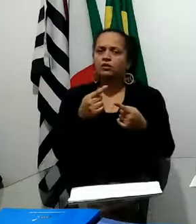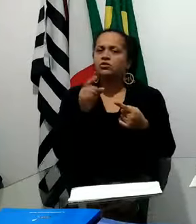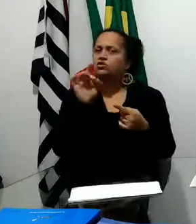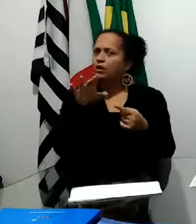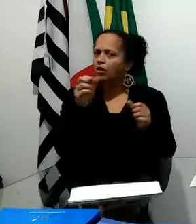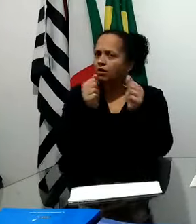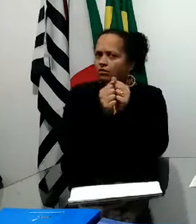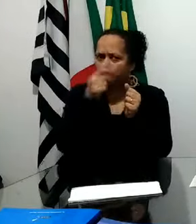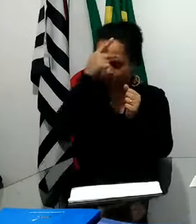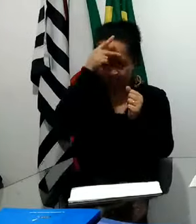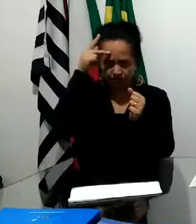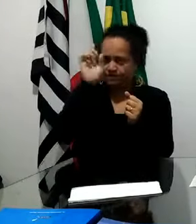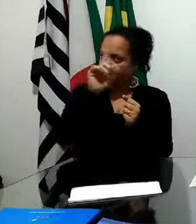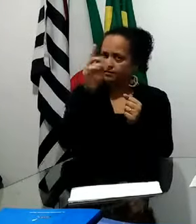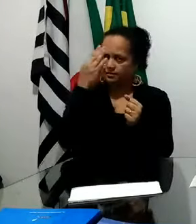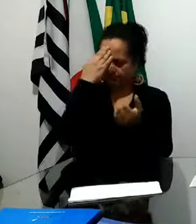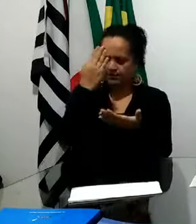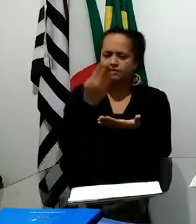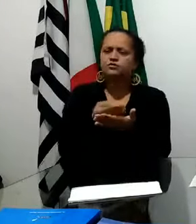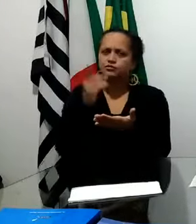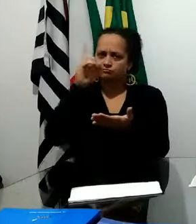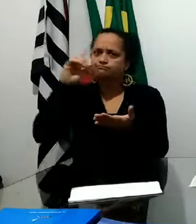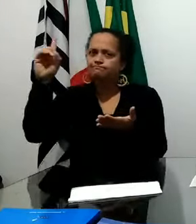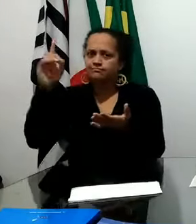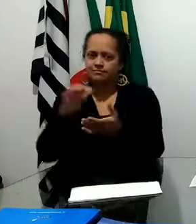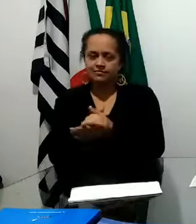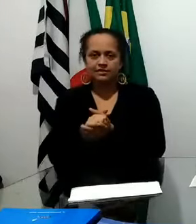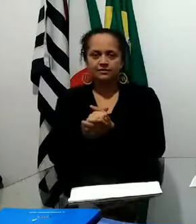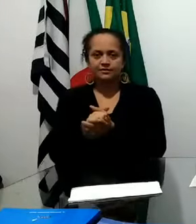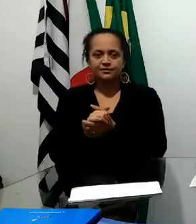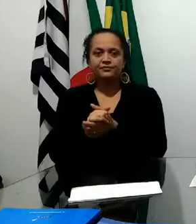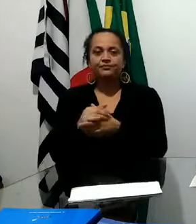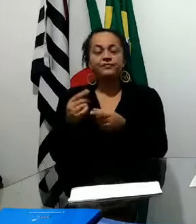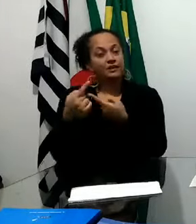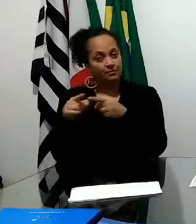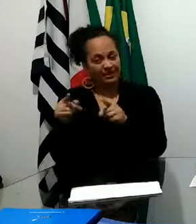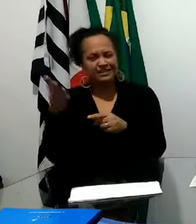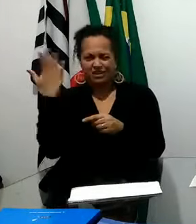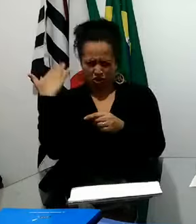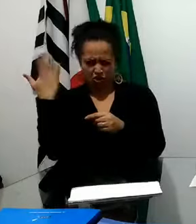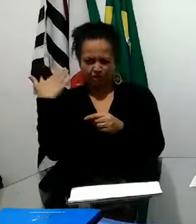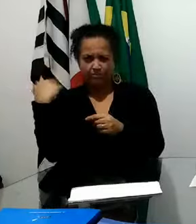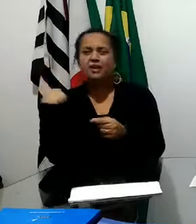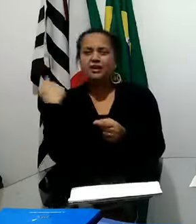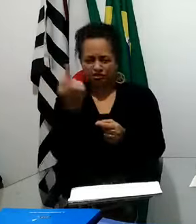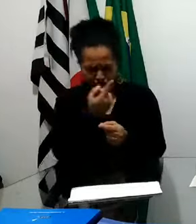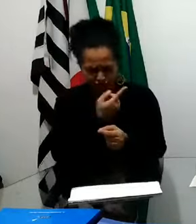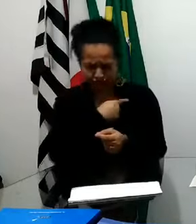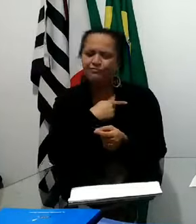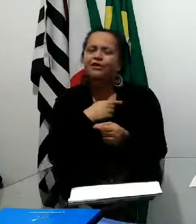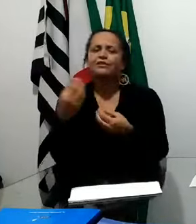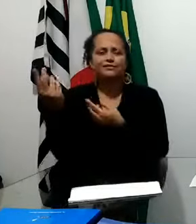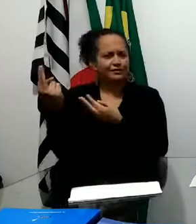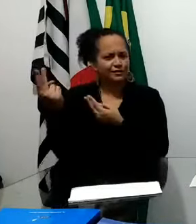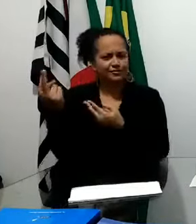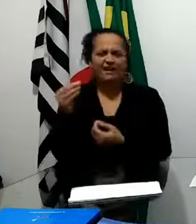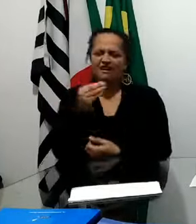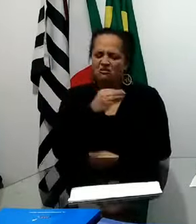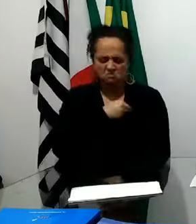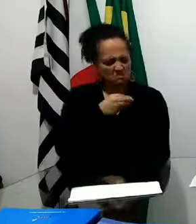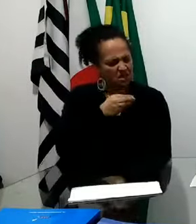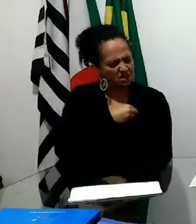Versículo 3. Entre os quais também todos nós andamos outrora, segundo as inclinações da nossa carne, fazendo a vontade